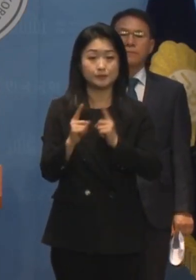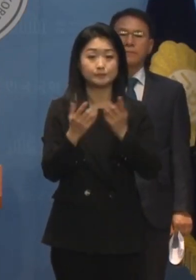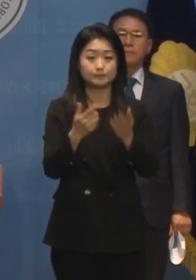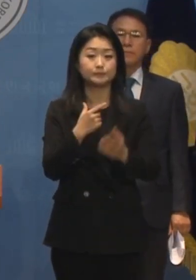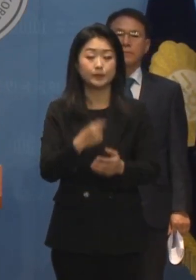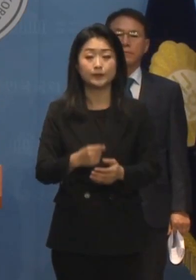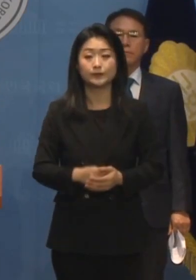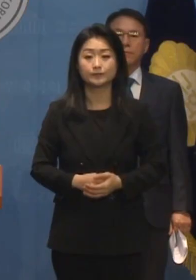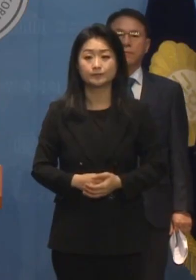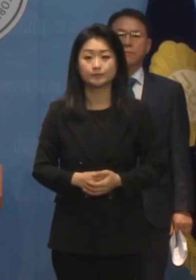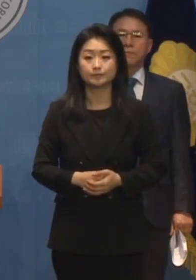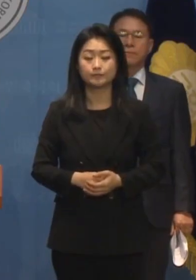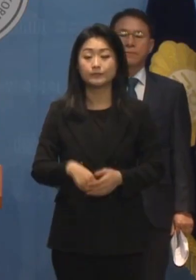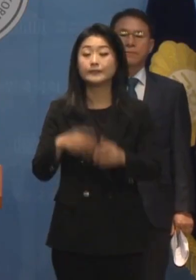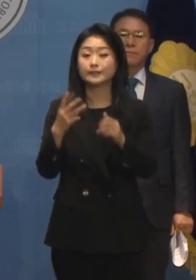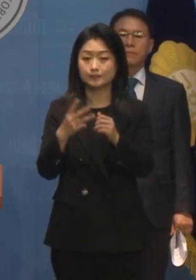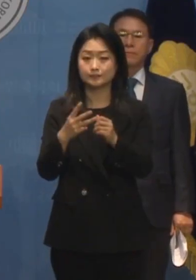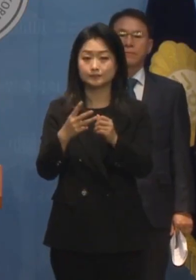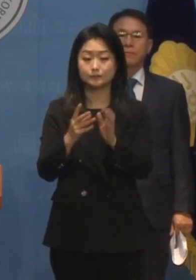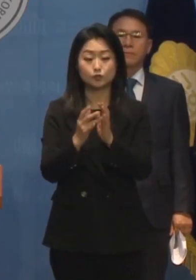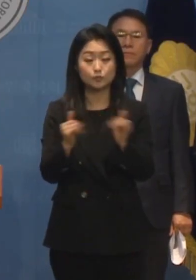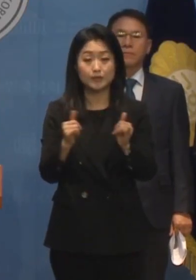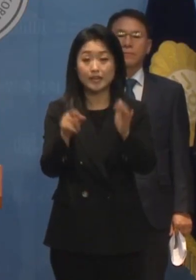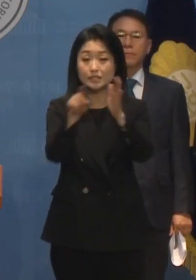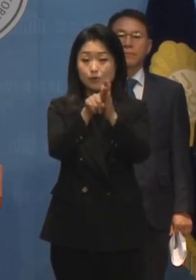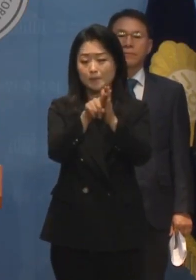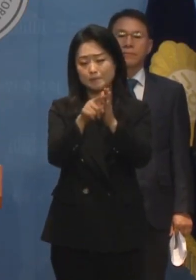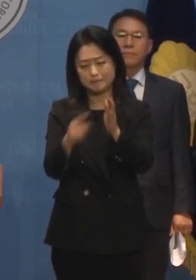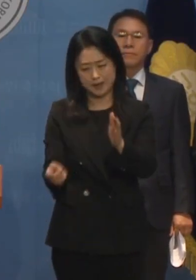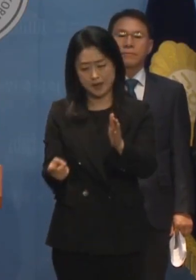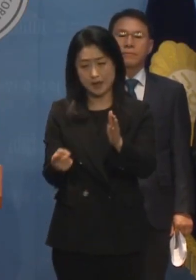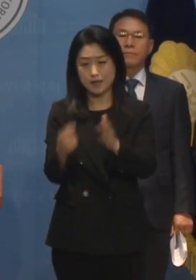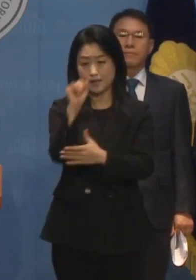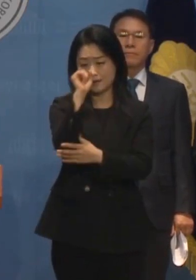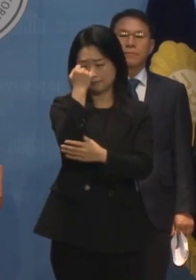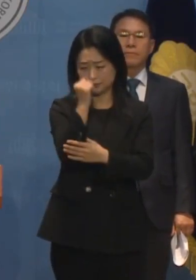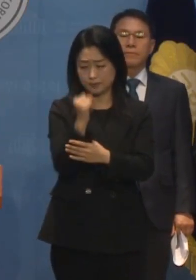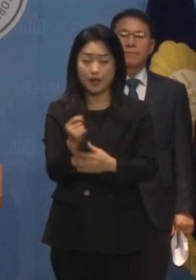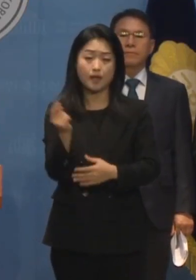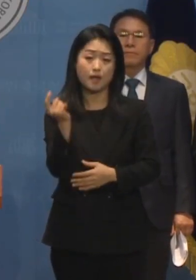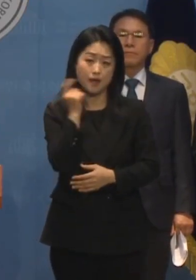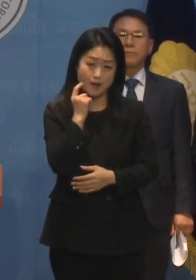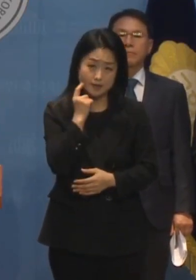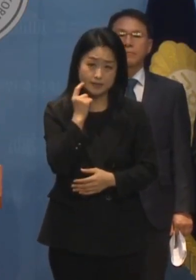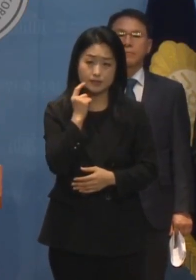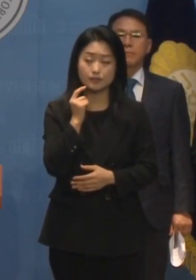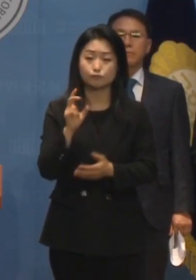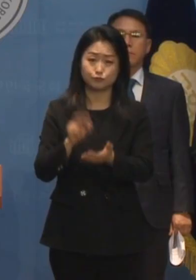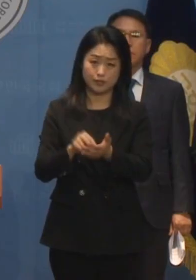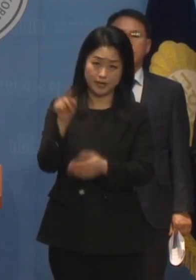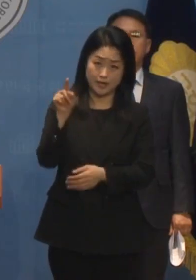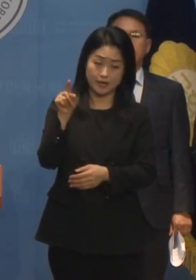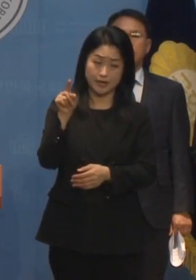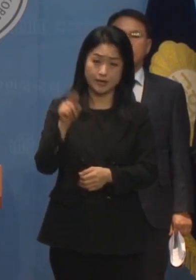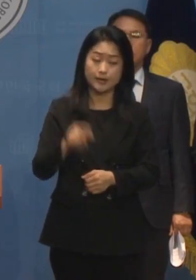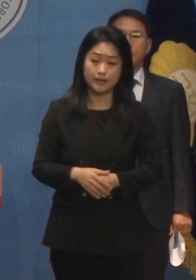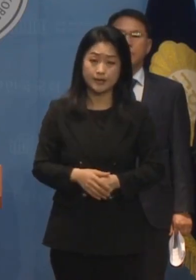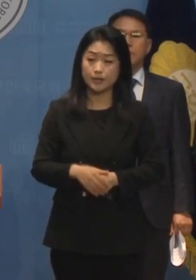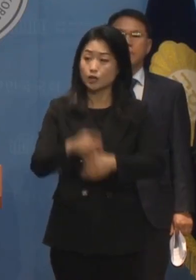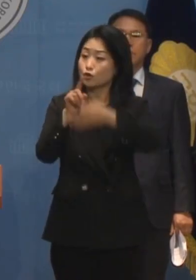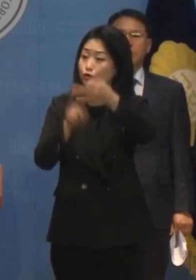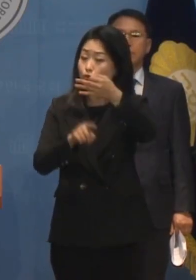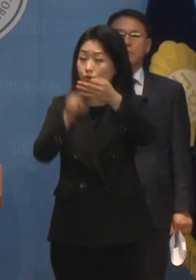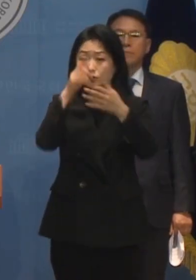없습니다. 셋째, 국민의 신뢰를 저버리는 부패와 거짓. 윤석열 정권은